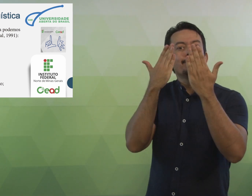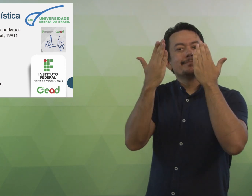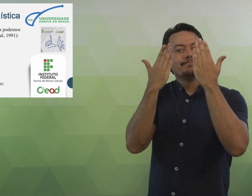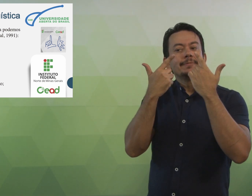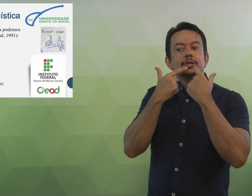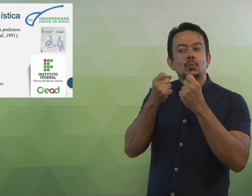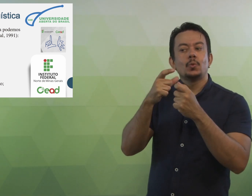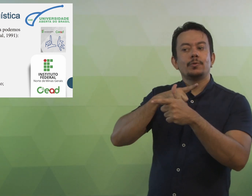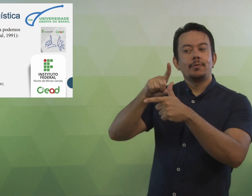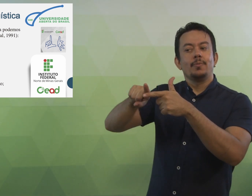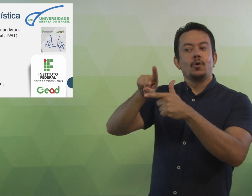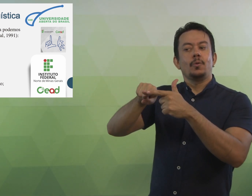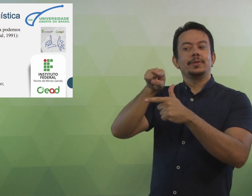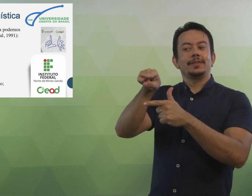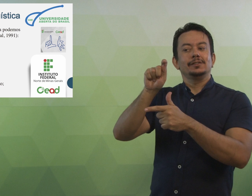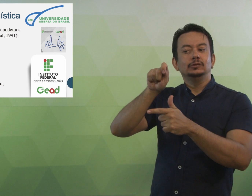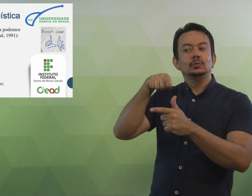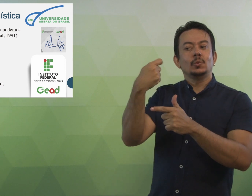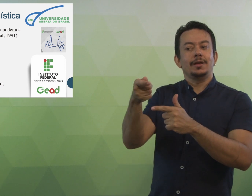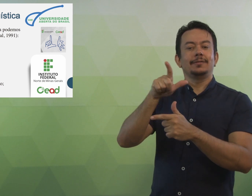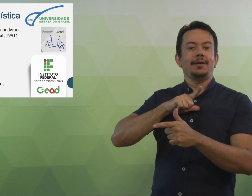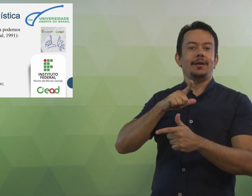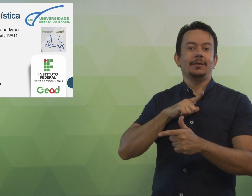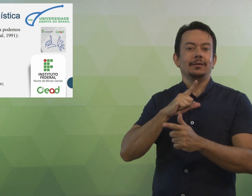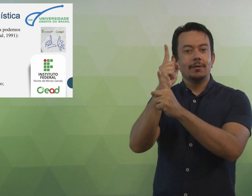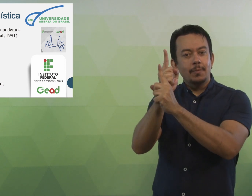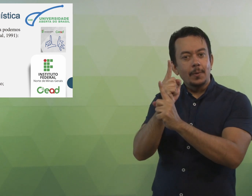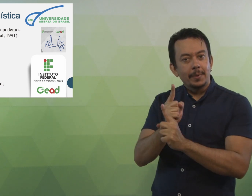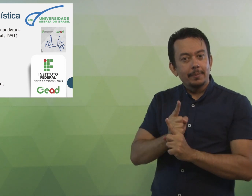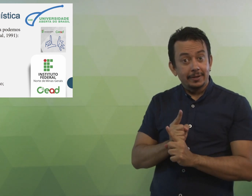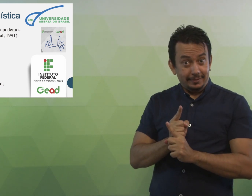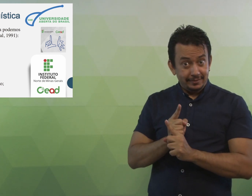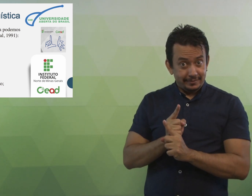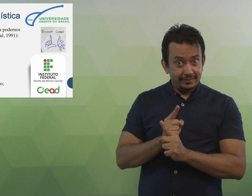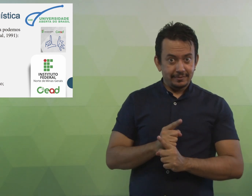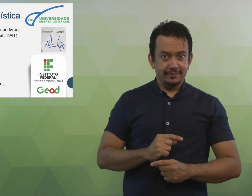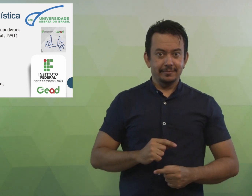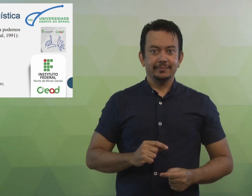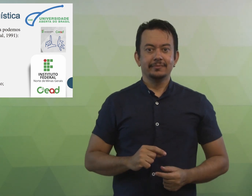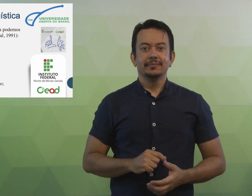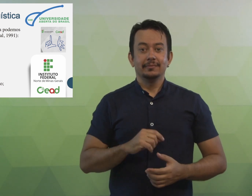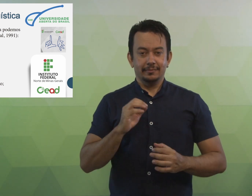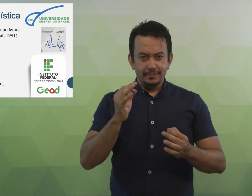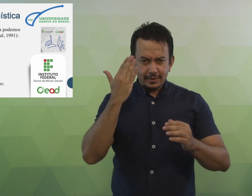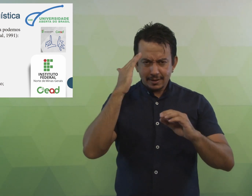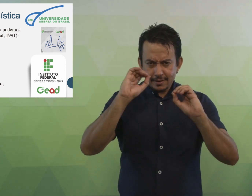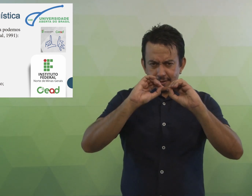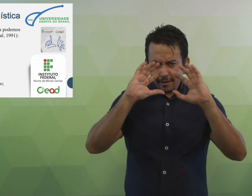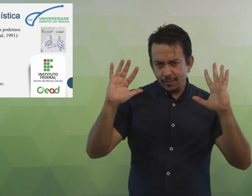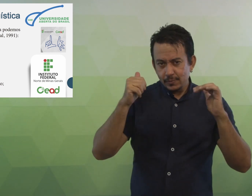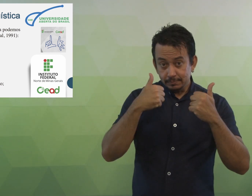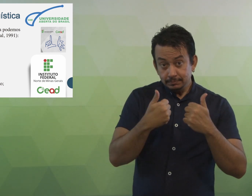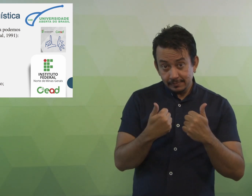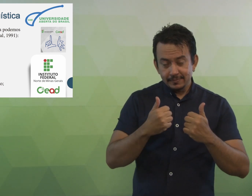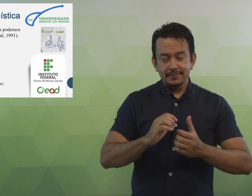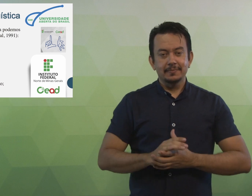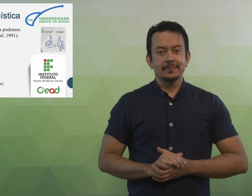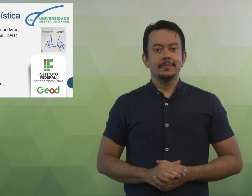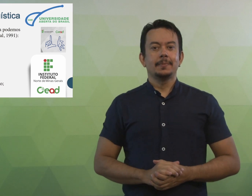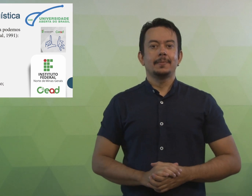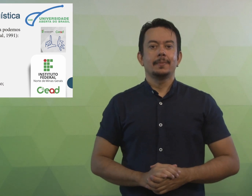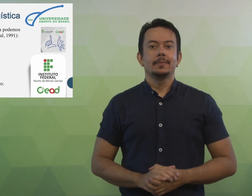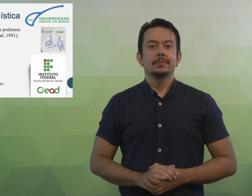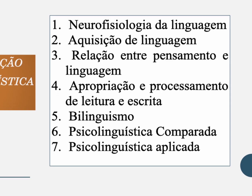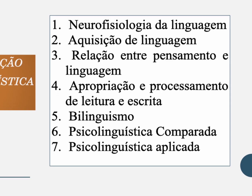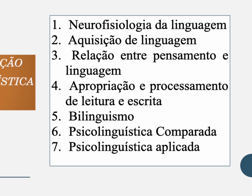Então, esses problemas que foram abordados com relação à recepção e compreensão da linguística. Vocês entenderam de